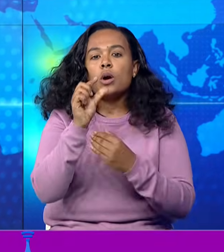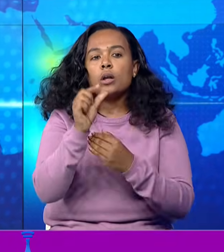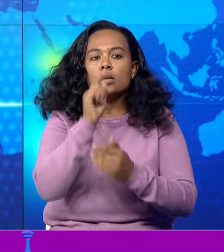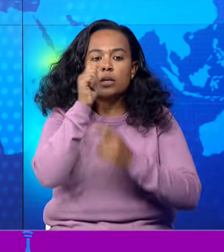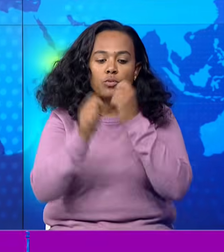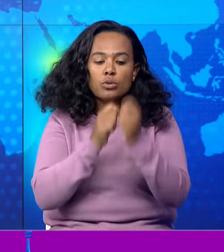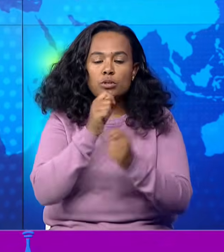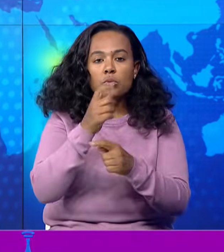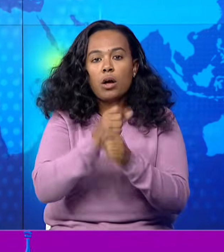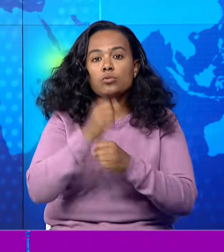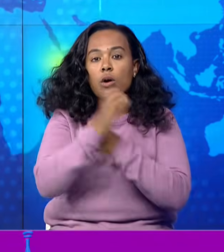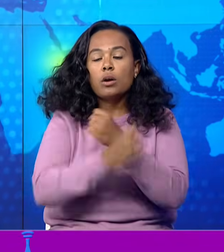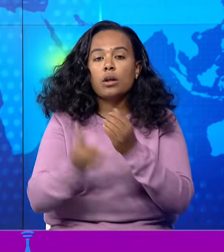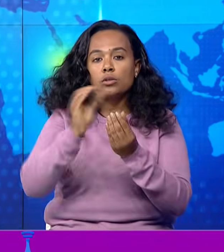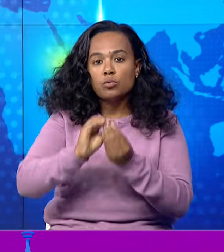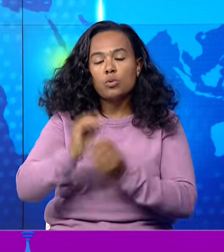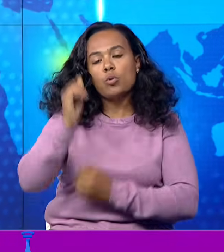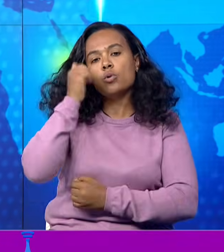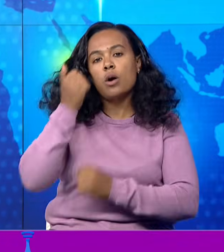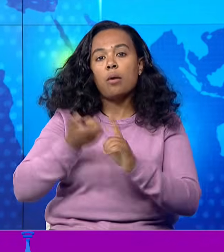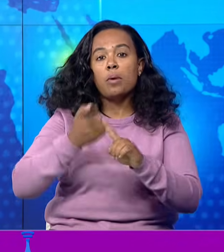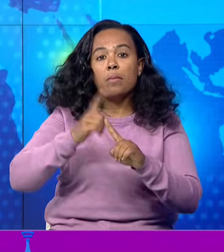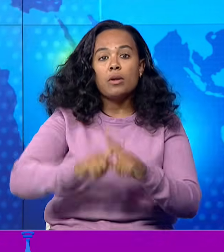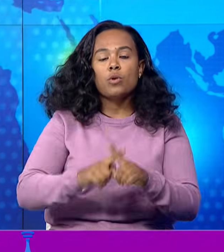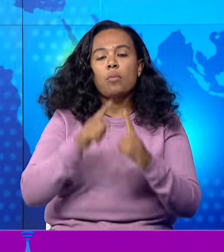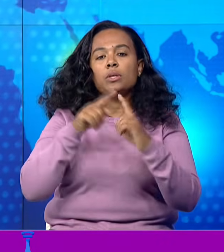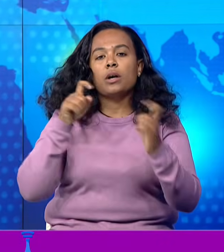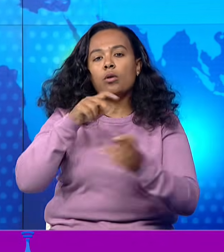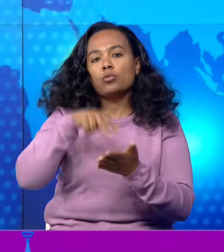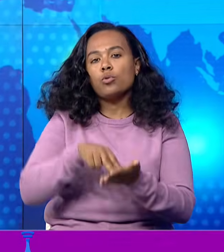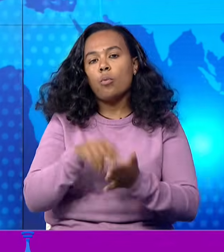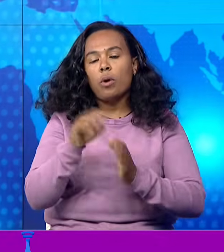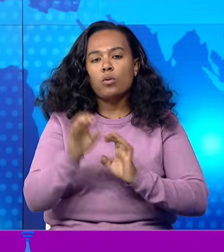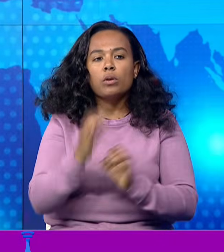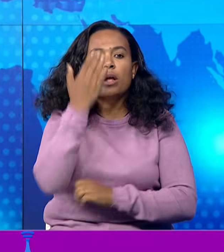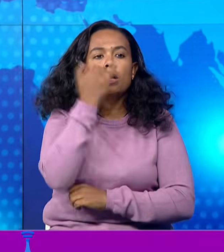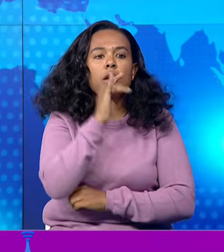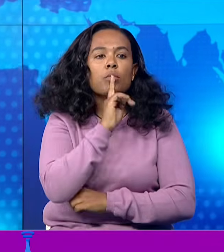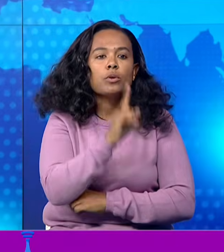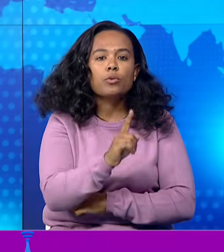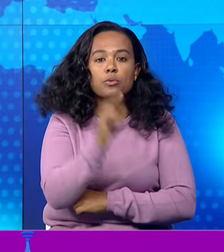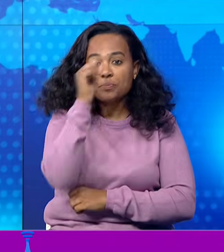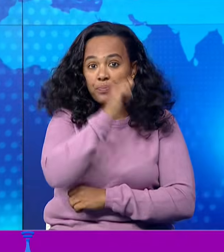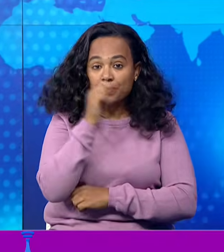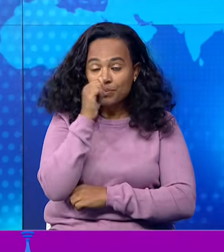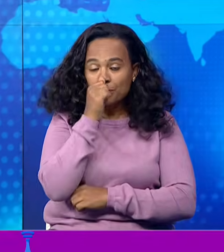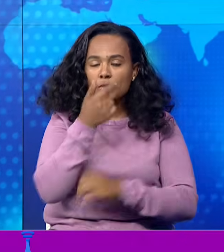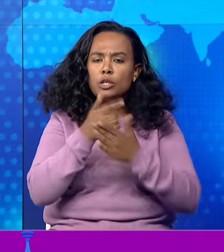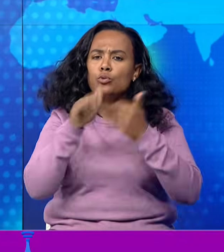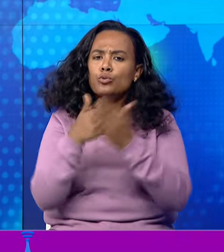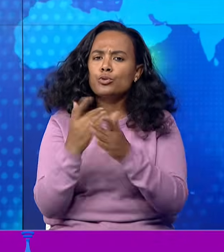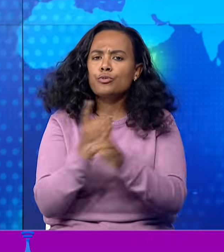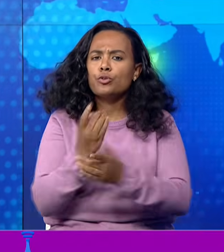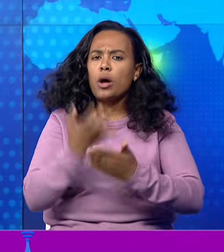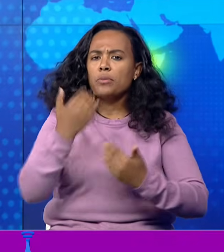ጸጋ ከያዙ ሀገራት ጭምር ወደ ኋላ መቅረቷም በተቃርኖ እንድትቆም አድርጓታል። ለምንድነው ኢትዮጵያ በጣም ይሄ ሁሉ የተፈጥሮ ሀብት